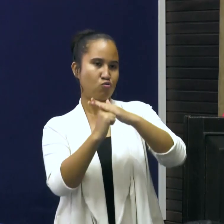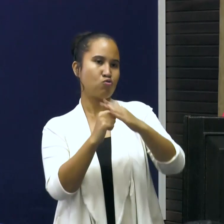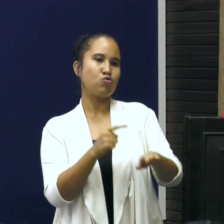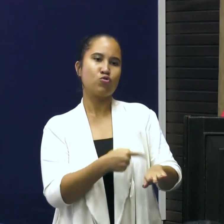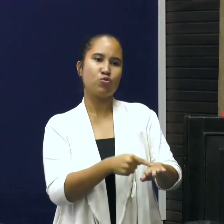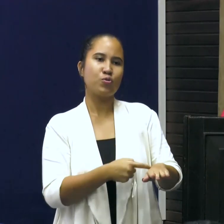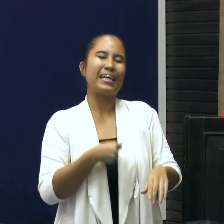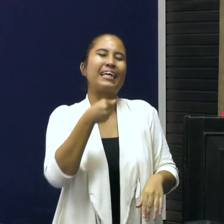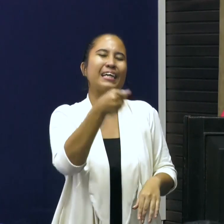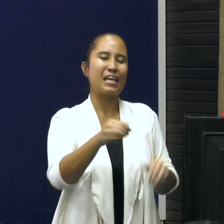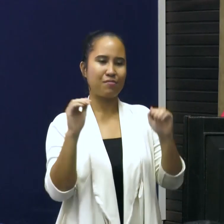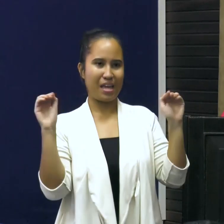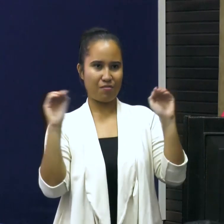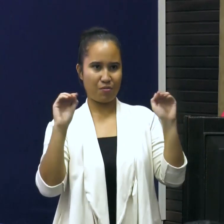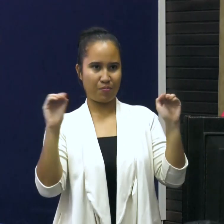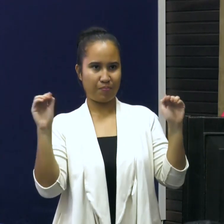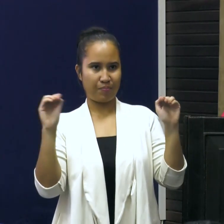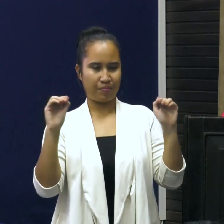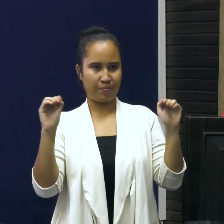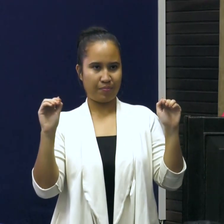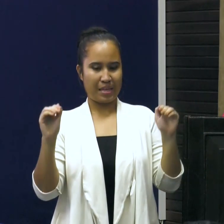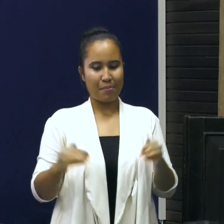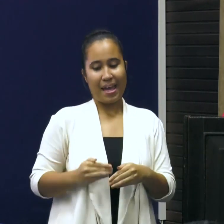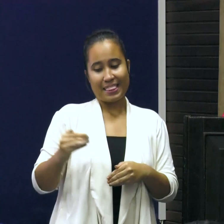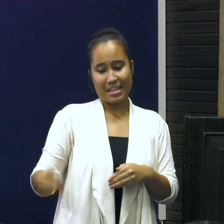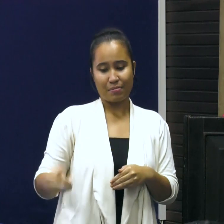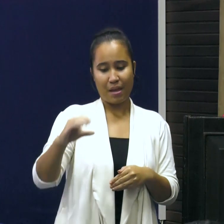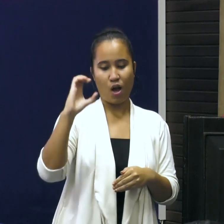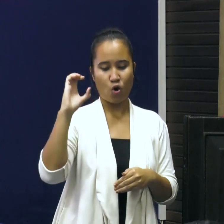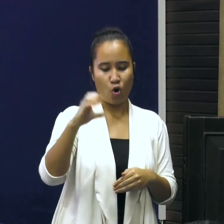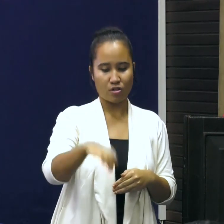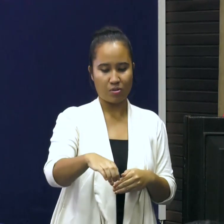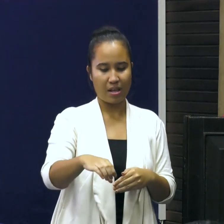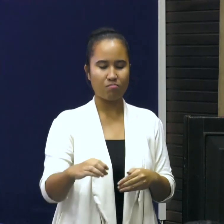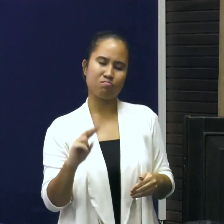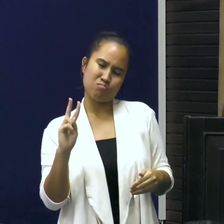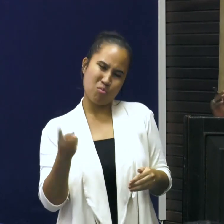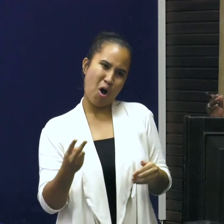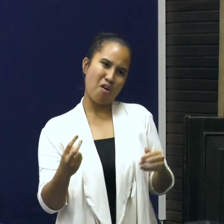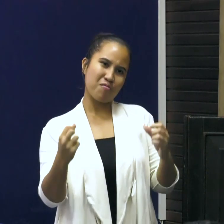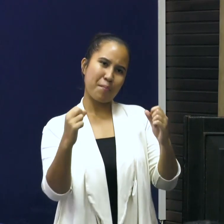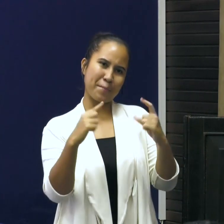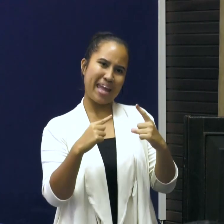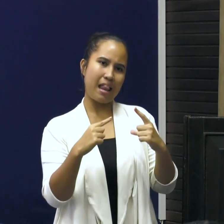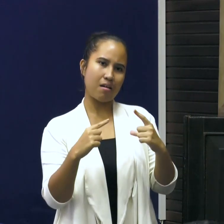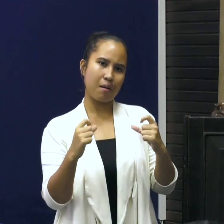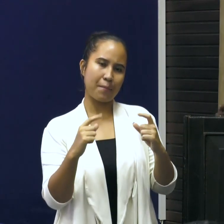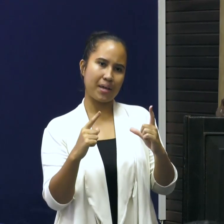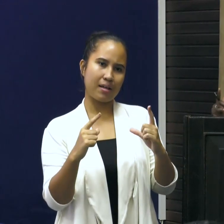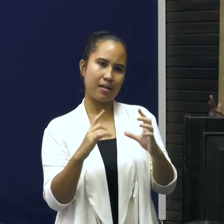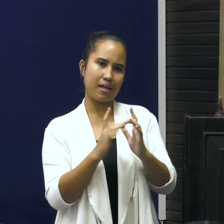informatie. Op het dichtstbijzijnde consulaat, mail het. Maar mail het ook